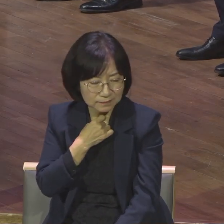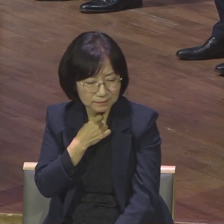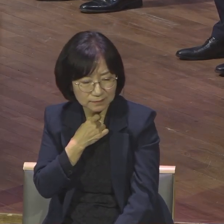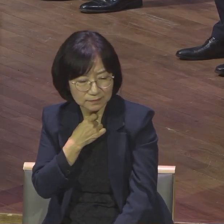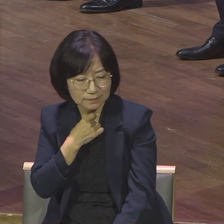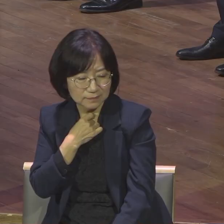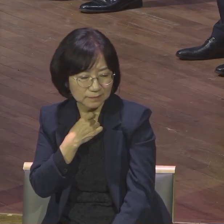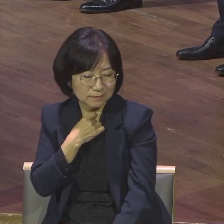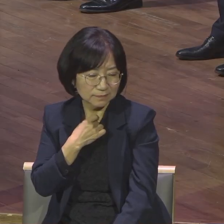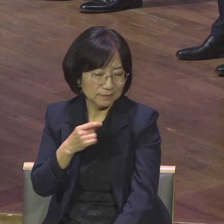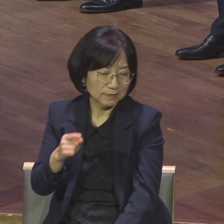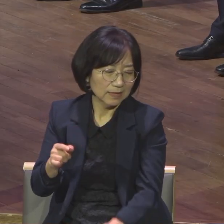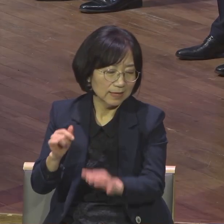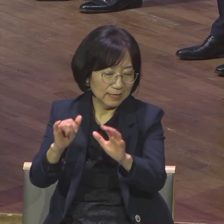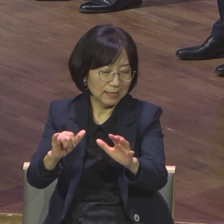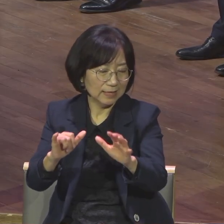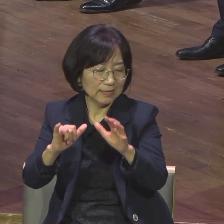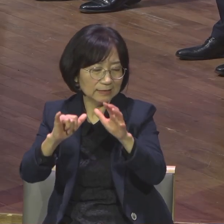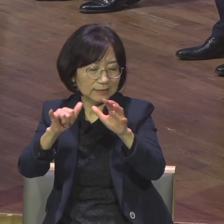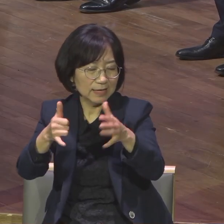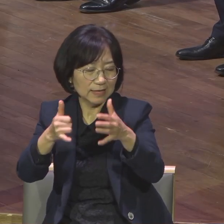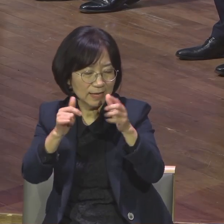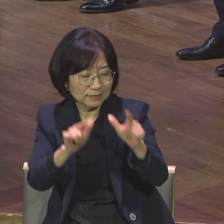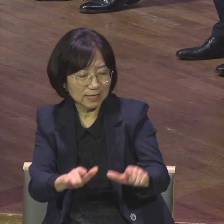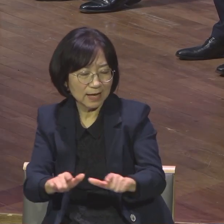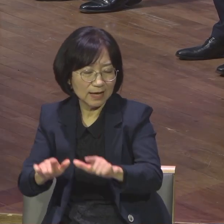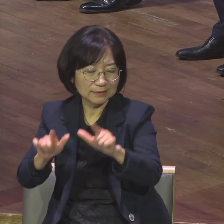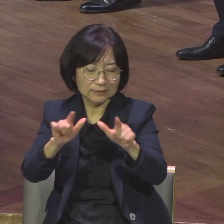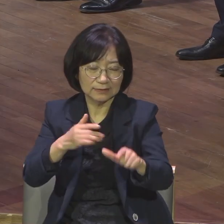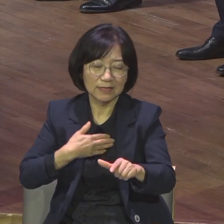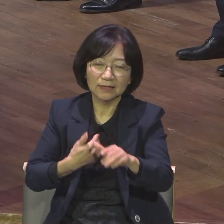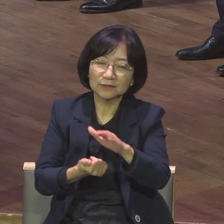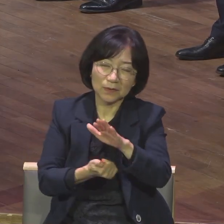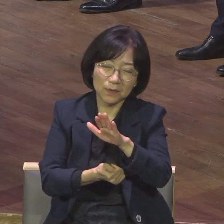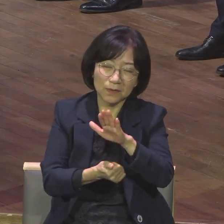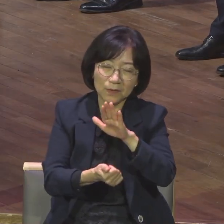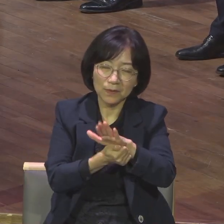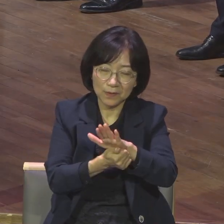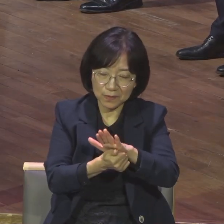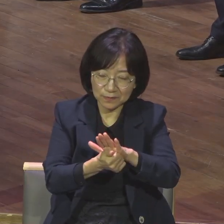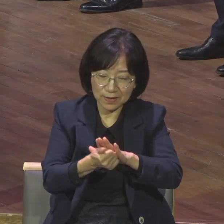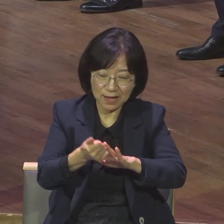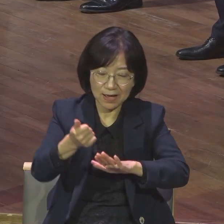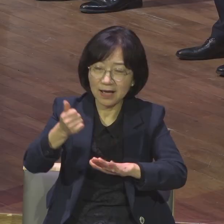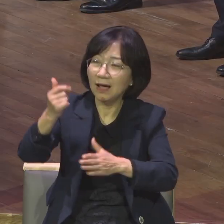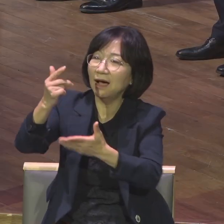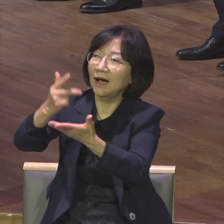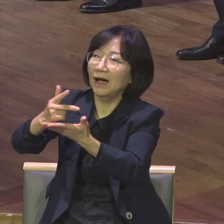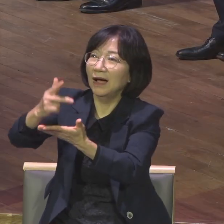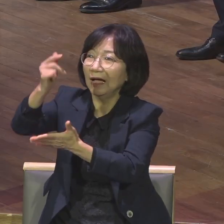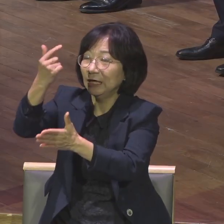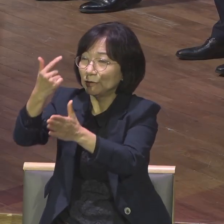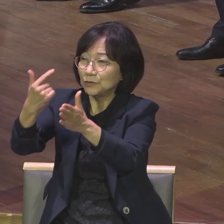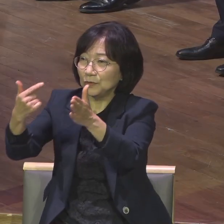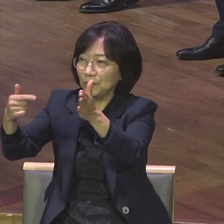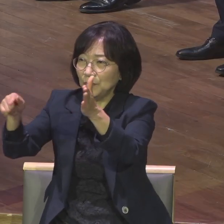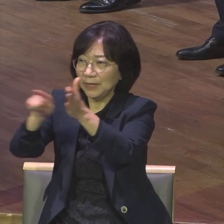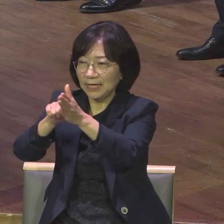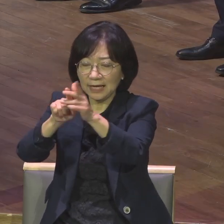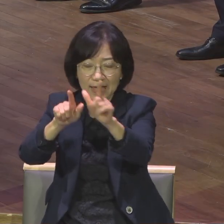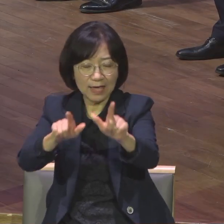소망 이 땅에 사는 내 소망